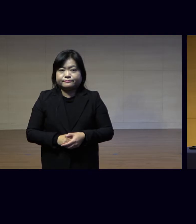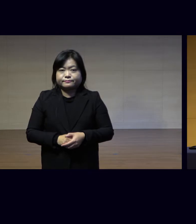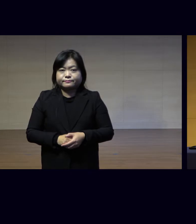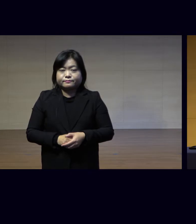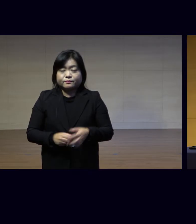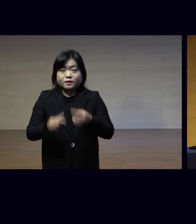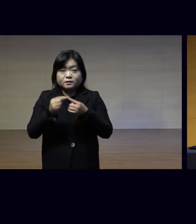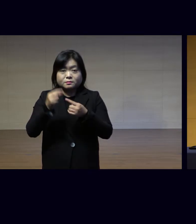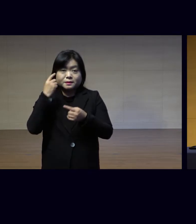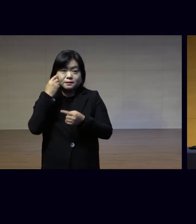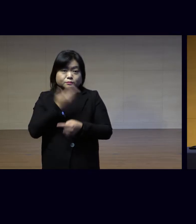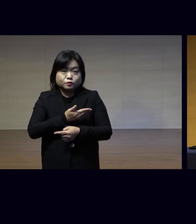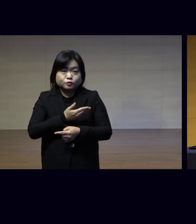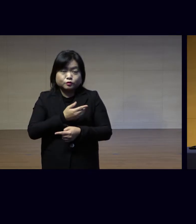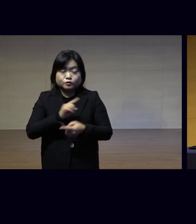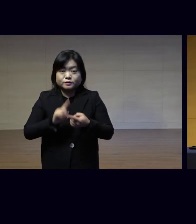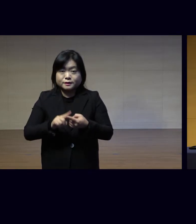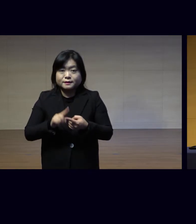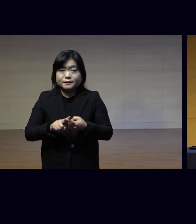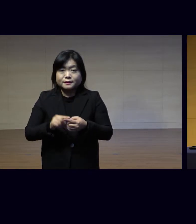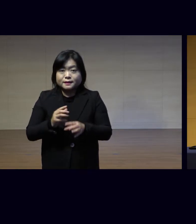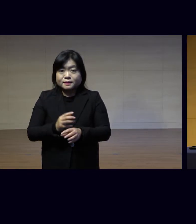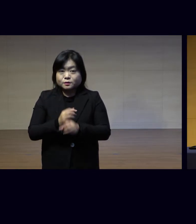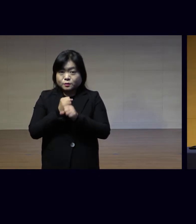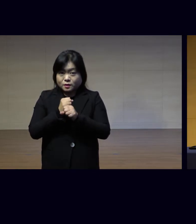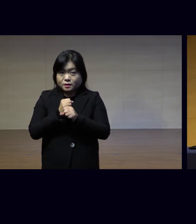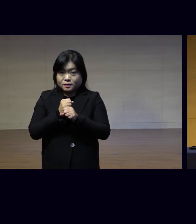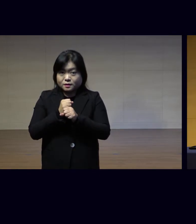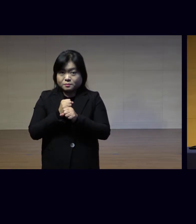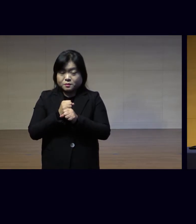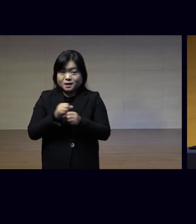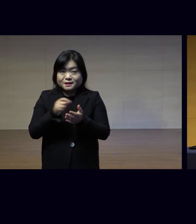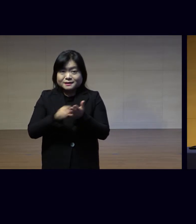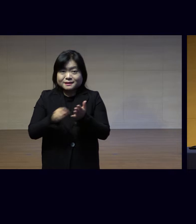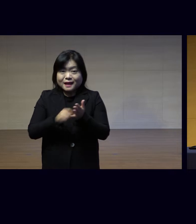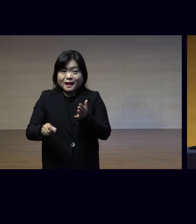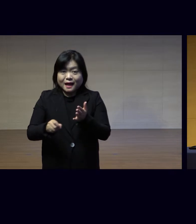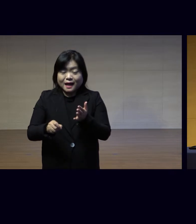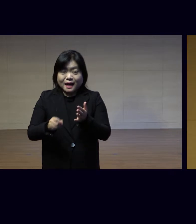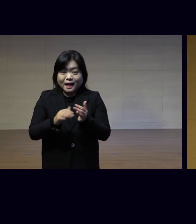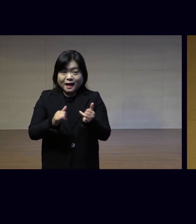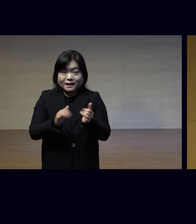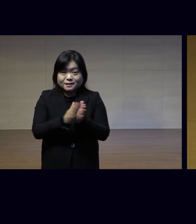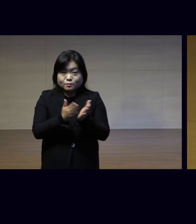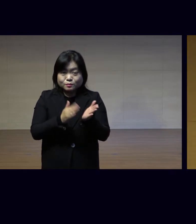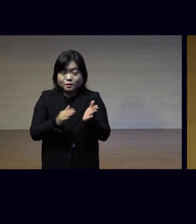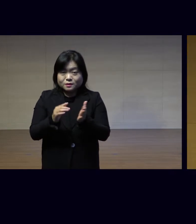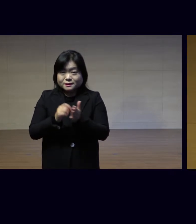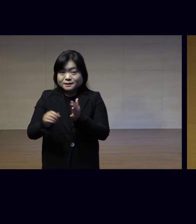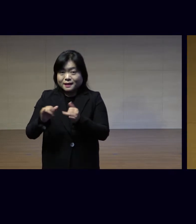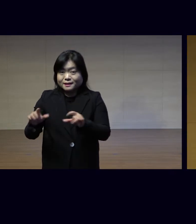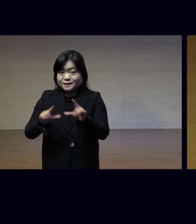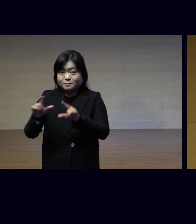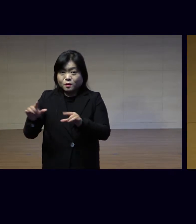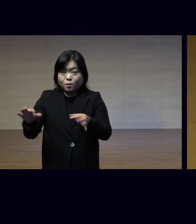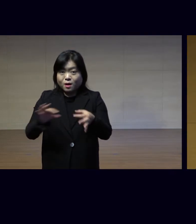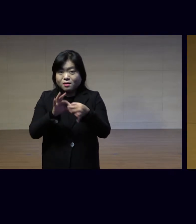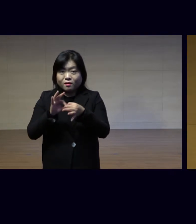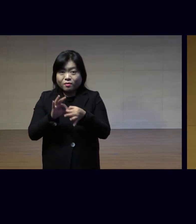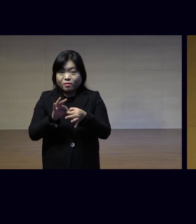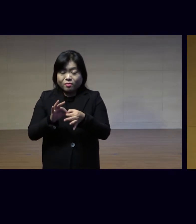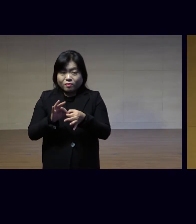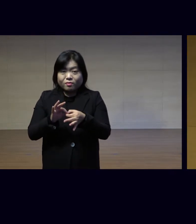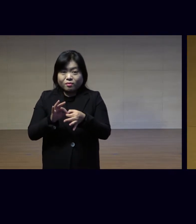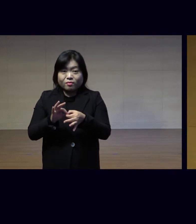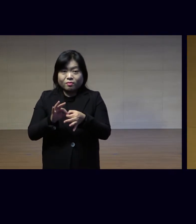첫 번째 질문 이렇게 잠깐 수정해 보겠습니다. 작가 작품하고 작가의 삶하고 굳이 연관을 시켜야 될까?